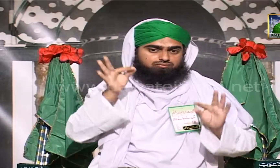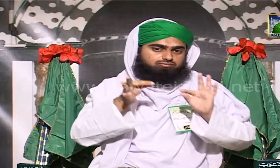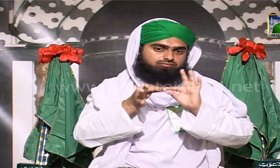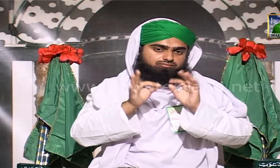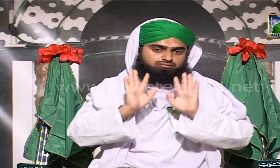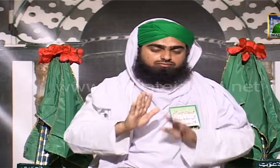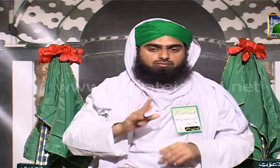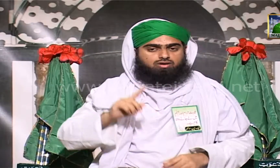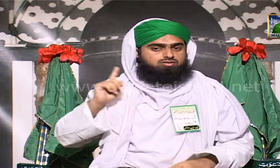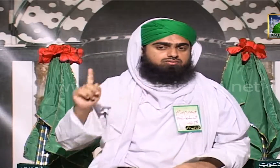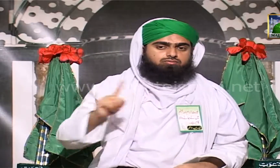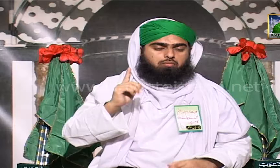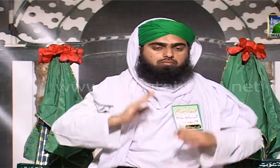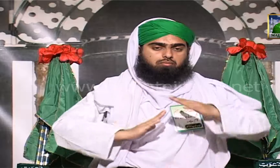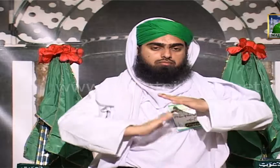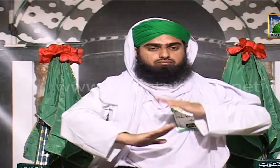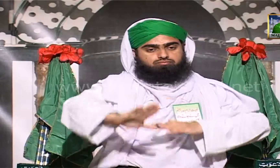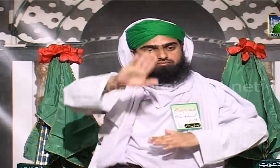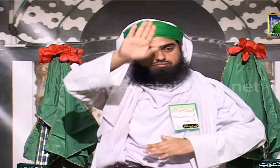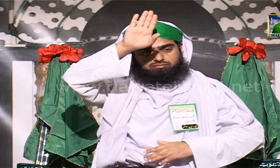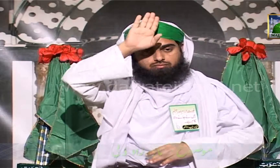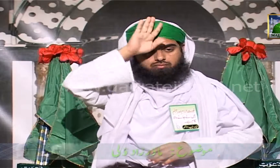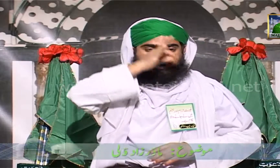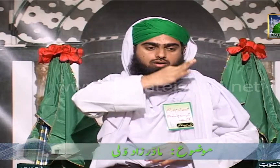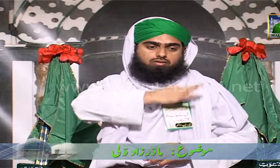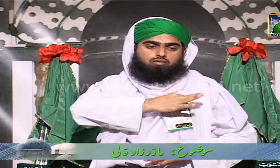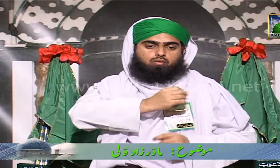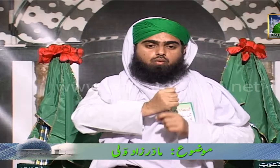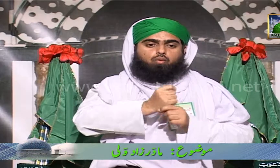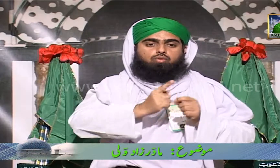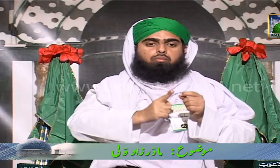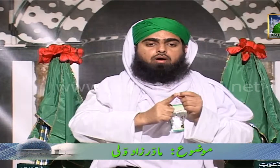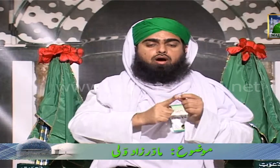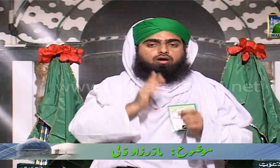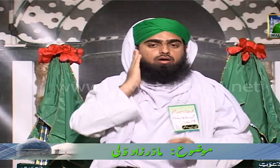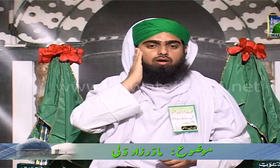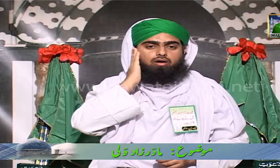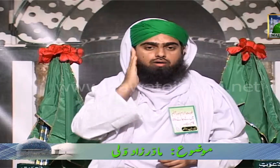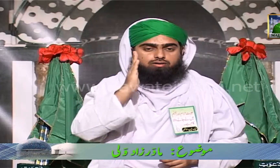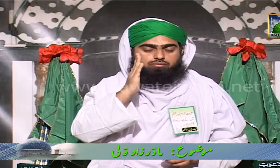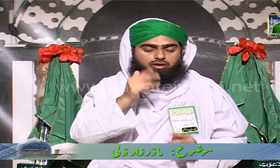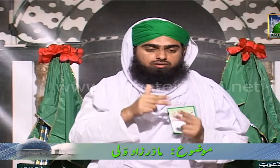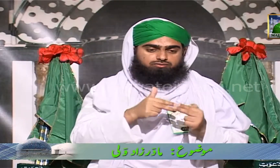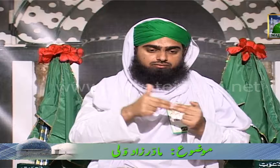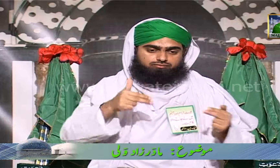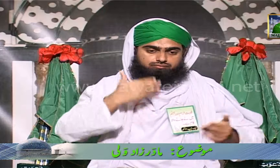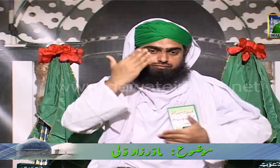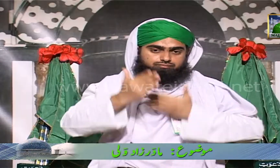شہنشاہ سیدنا غوث اعظم رضی اللہ تعالیٰ عنہ کی ریاضت کا یہ حال تھا کہ